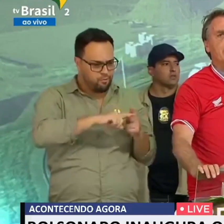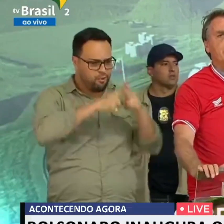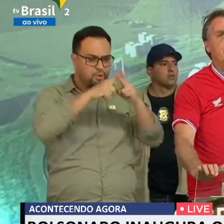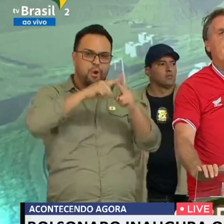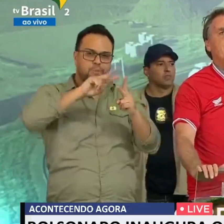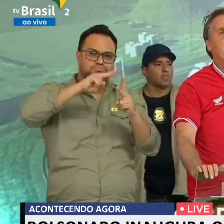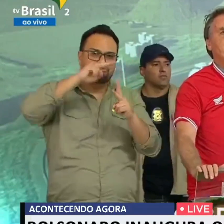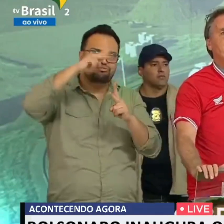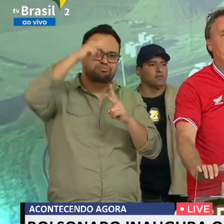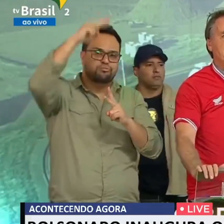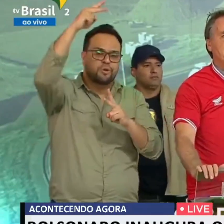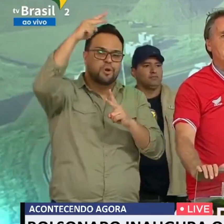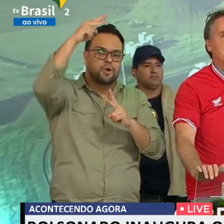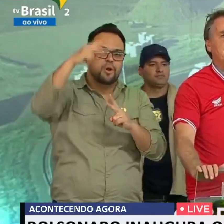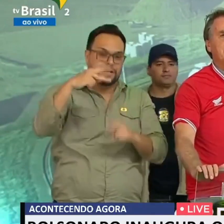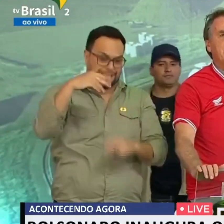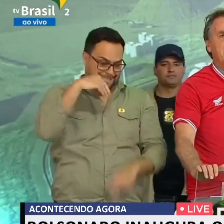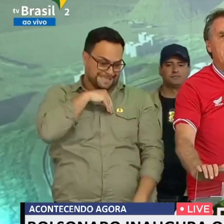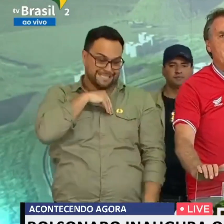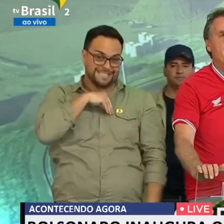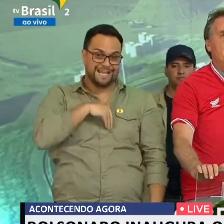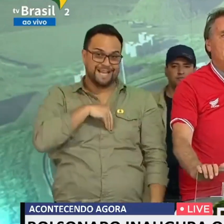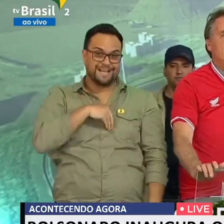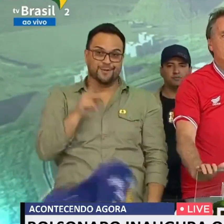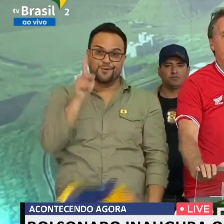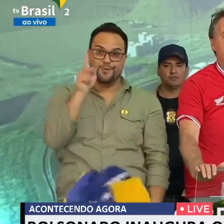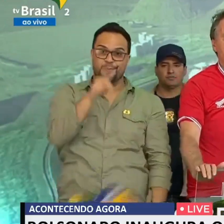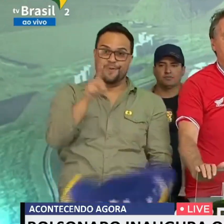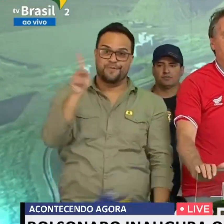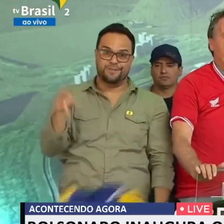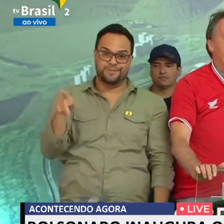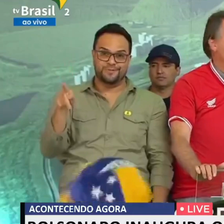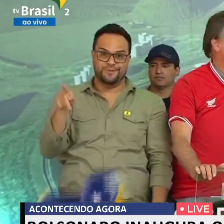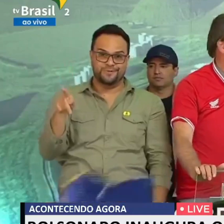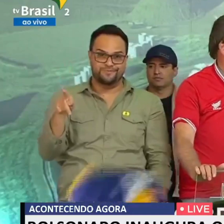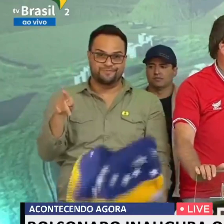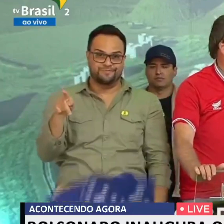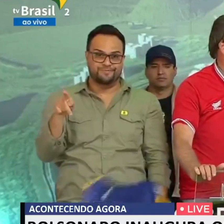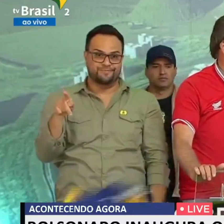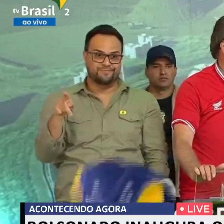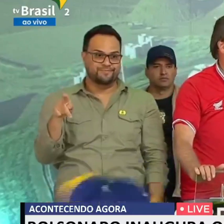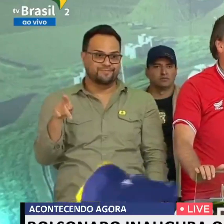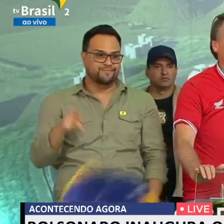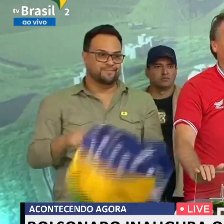do Brasil para o piso salarial do professor.